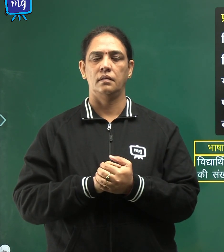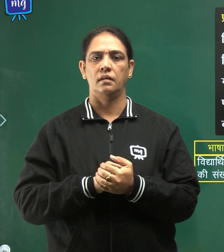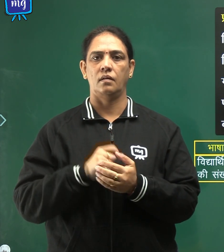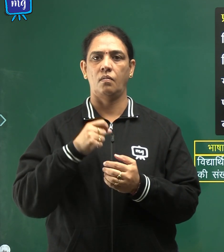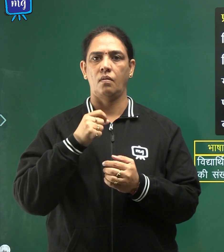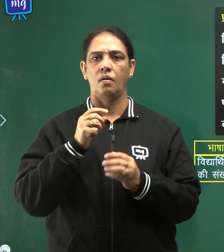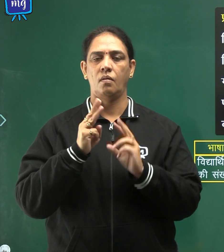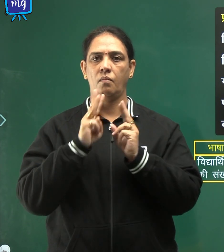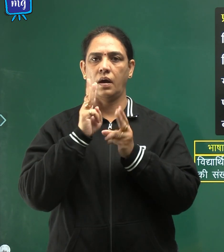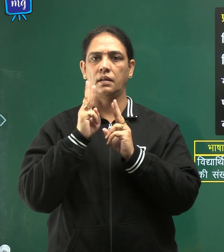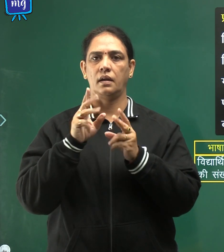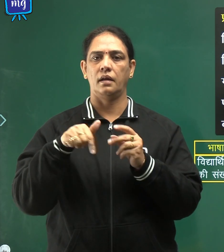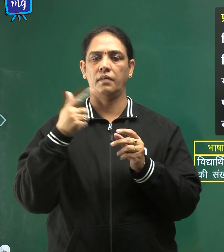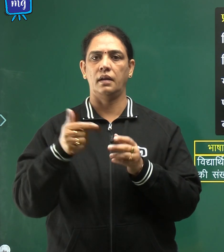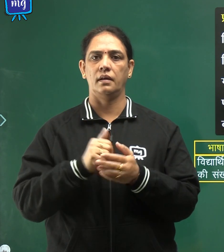बोलने वाले